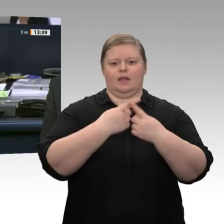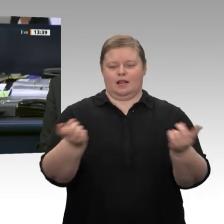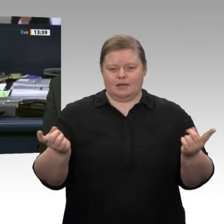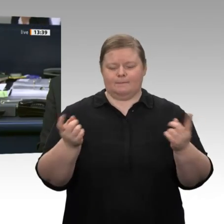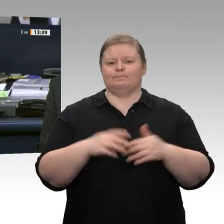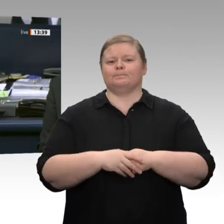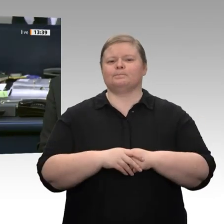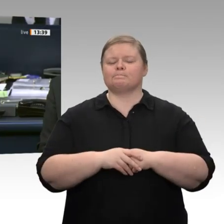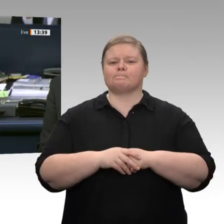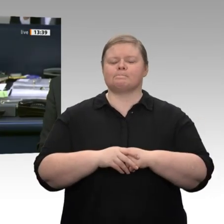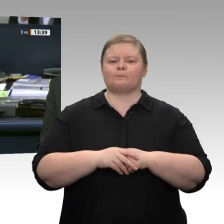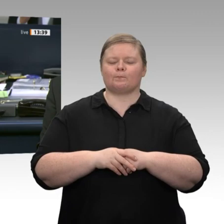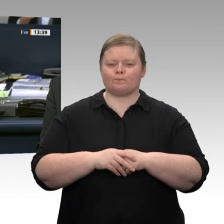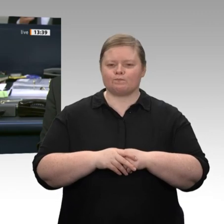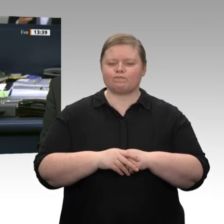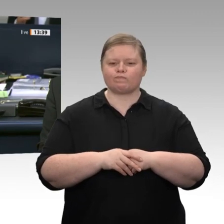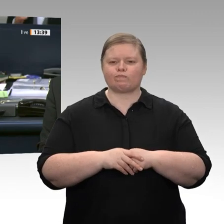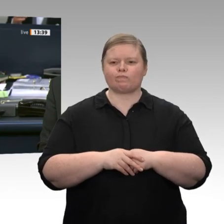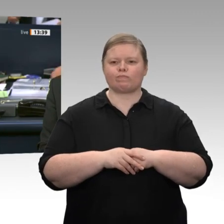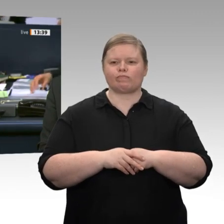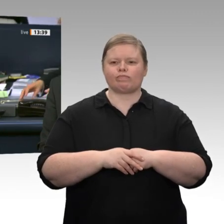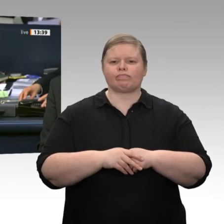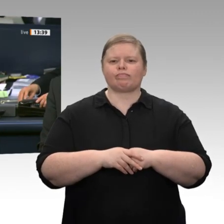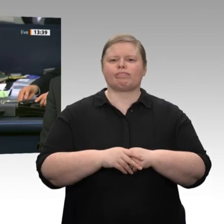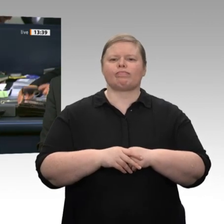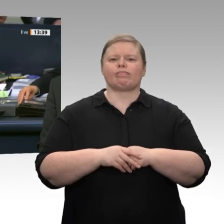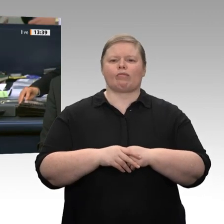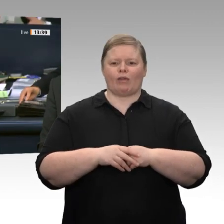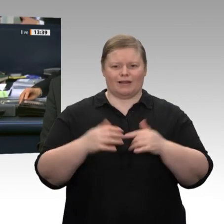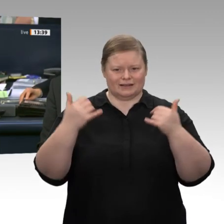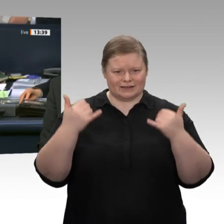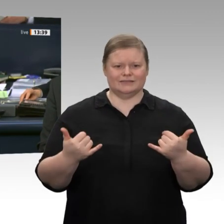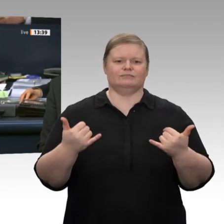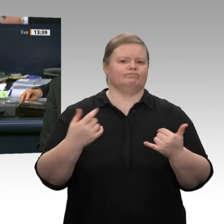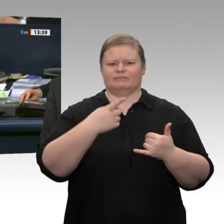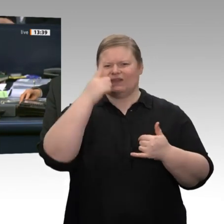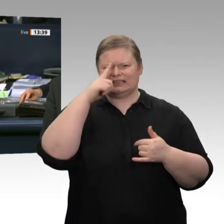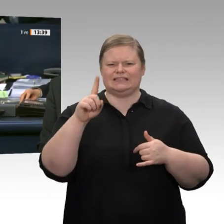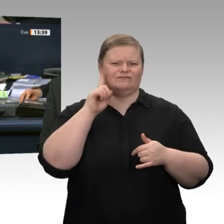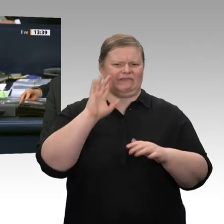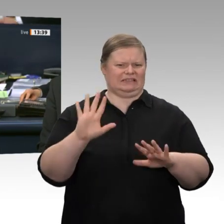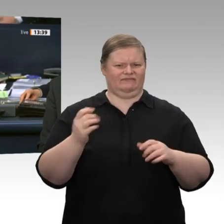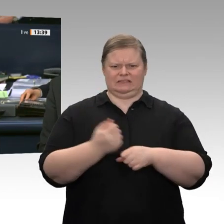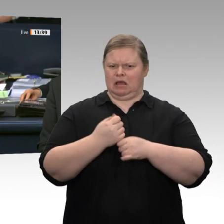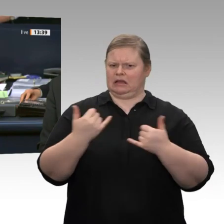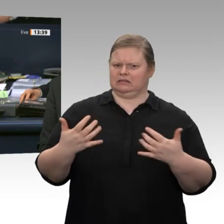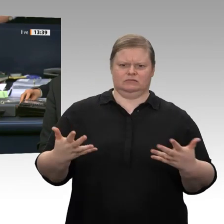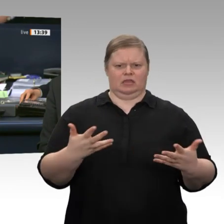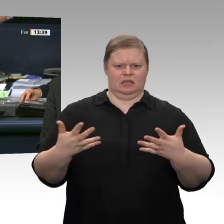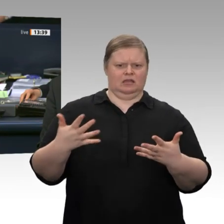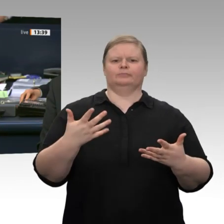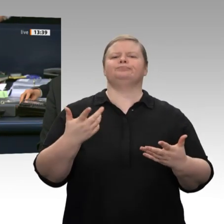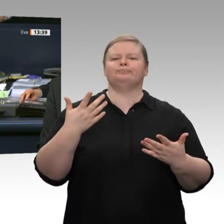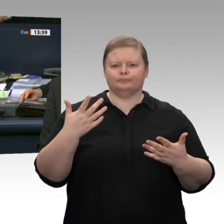Also, ich erkläre es allen, die jetzt nicht wissen, was zu tun ist. Der Sitzungsvorstand ist sich über das Ergebnis der